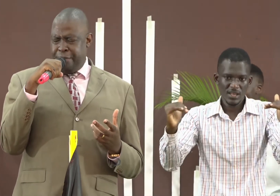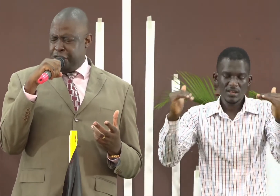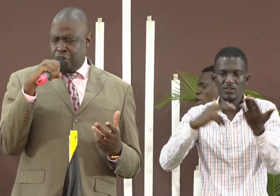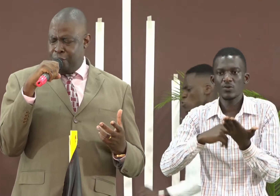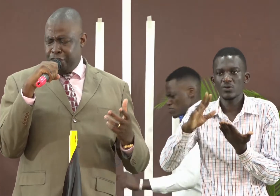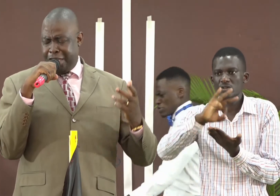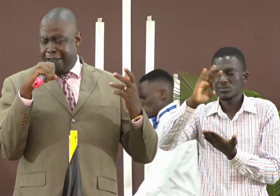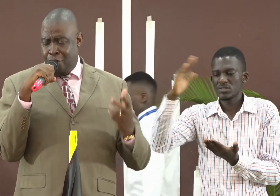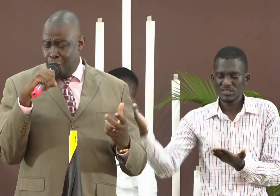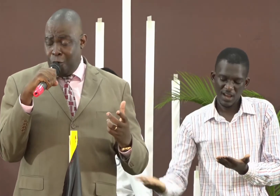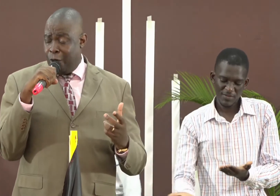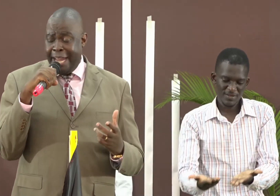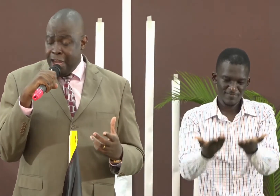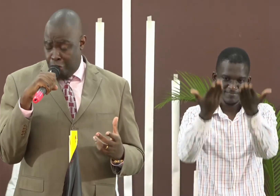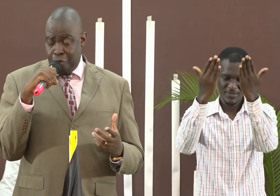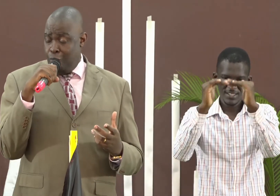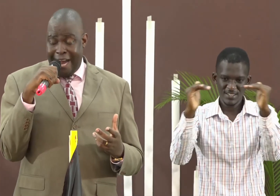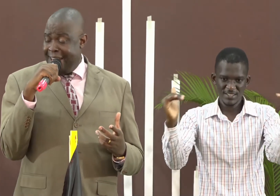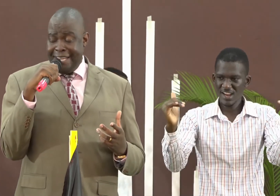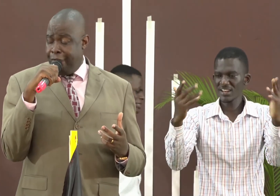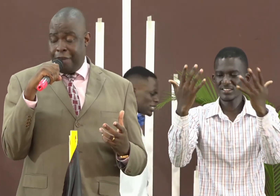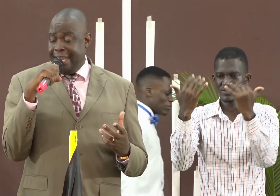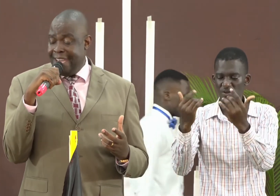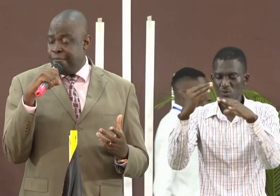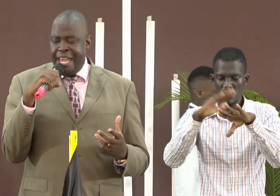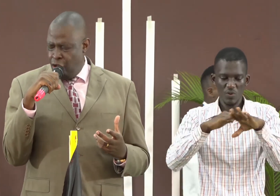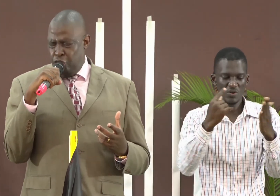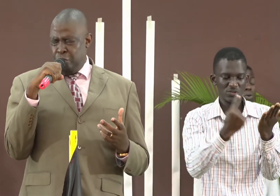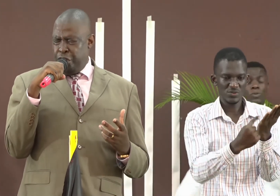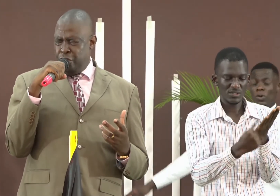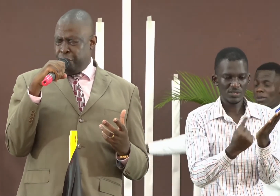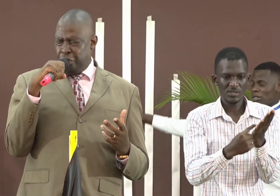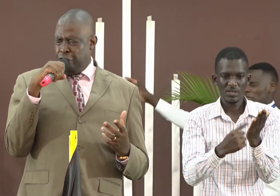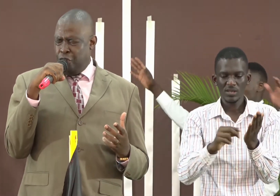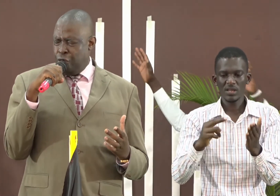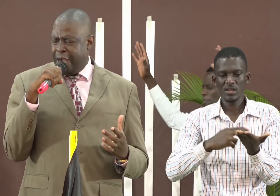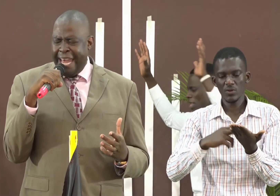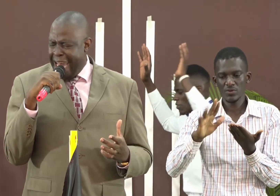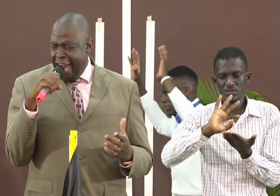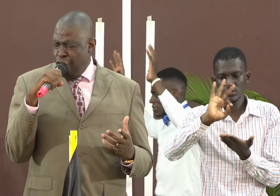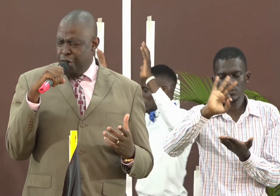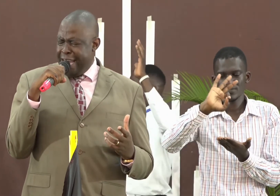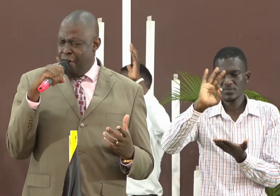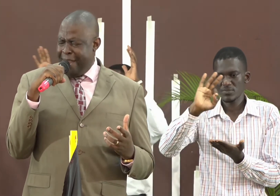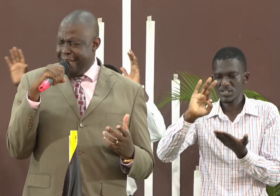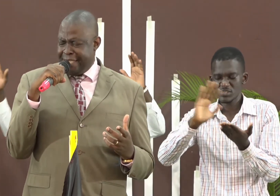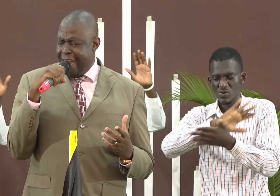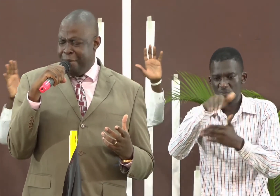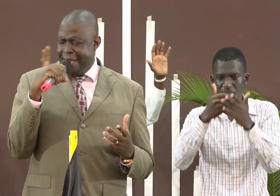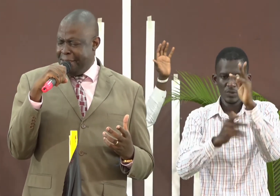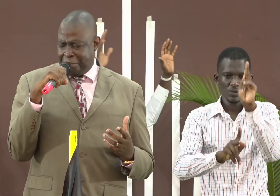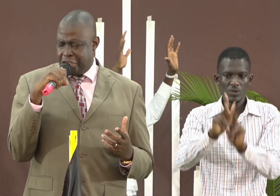mtukobo ima somo tindo Kukwangali ya fe Omoyo mtukobo Aona